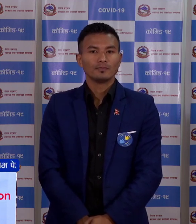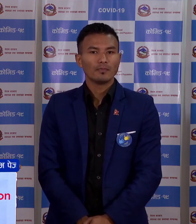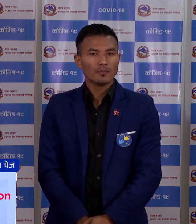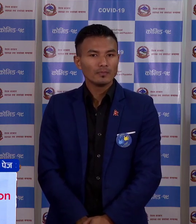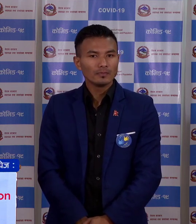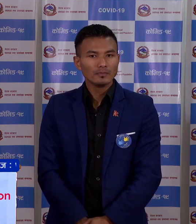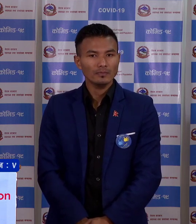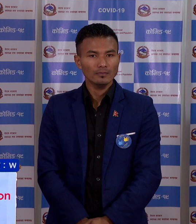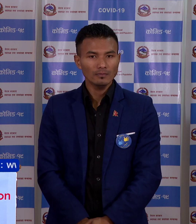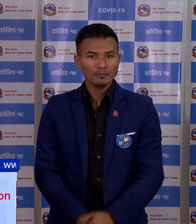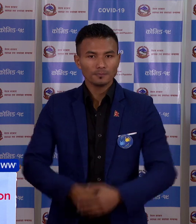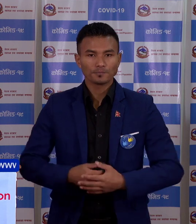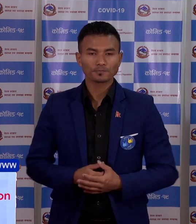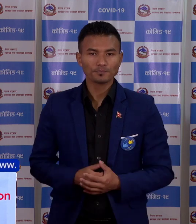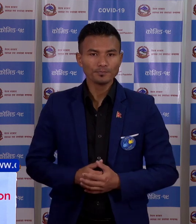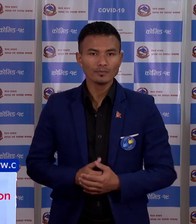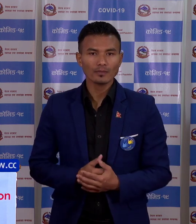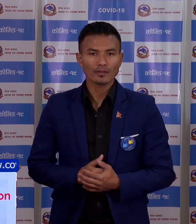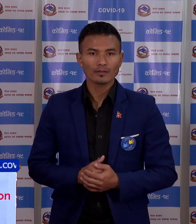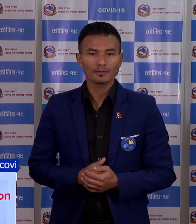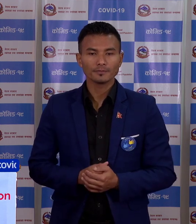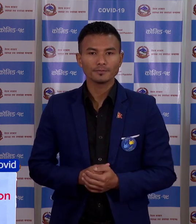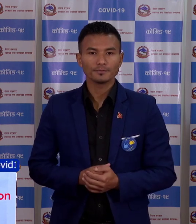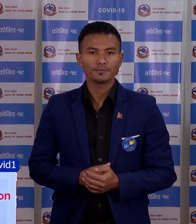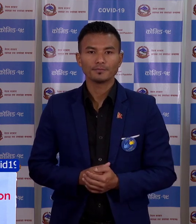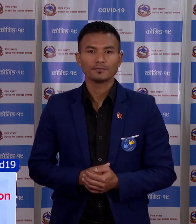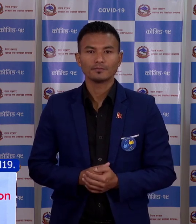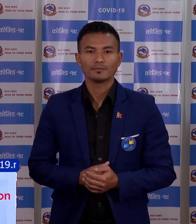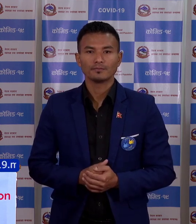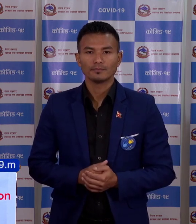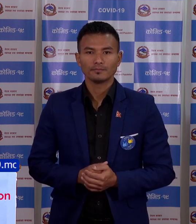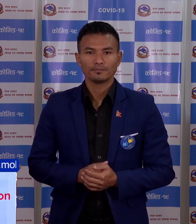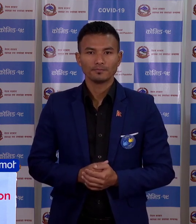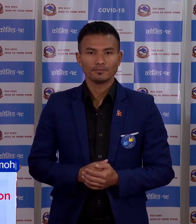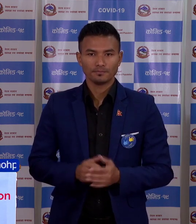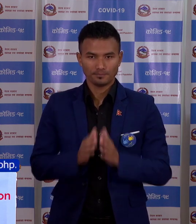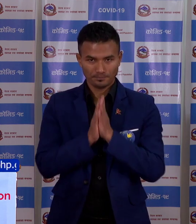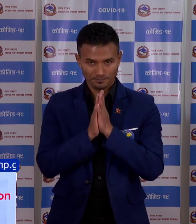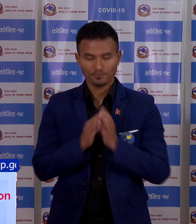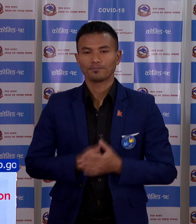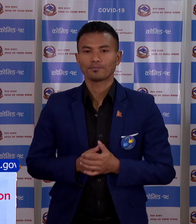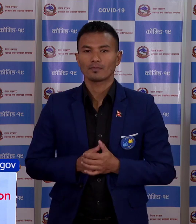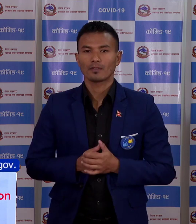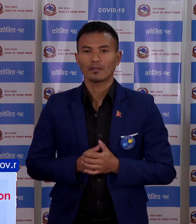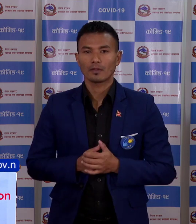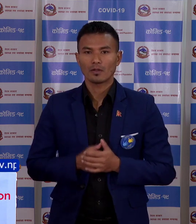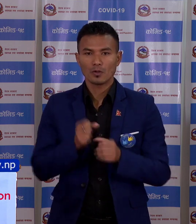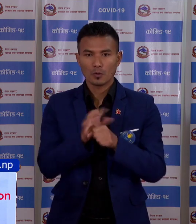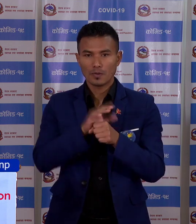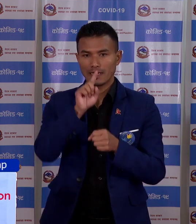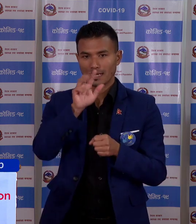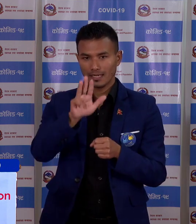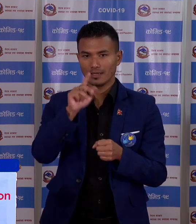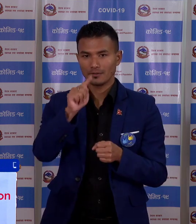5 4 3 2 1 नमस्कार COVID